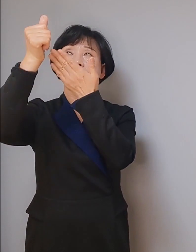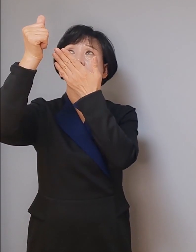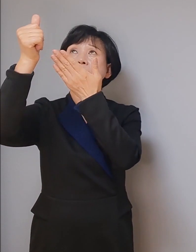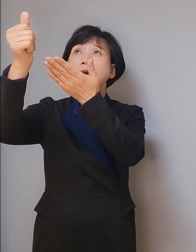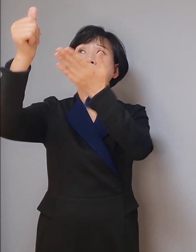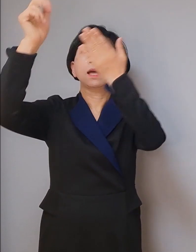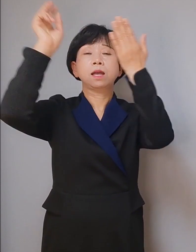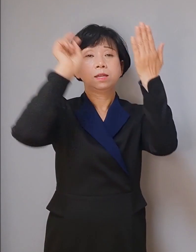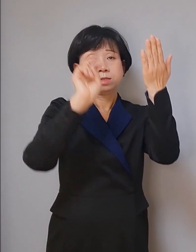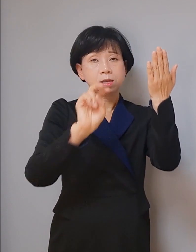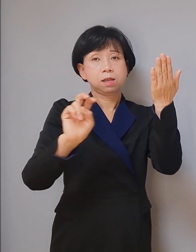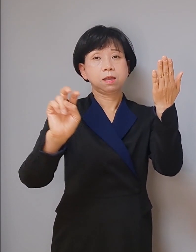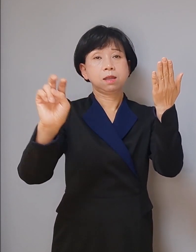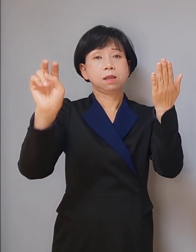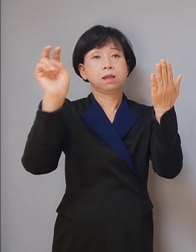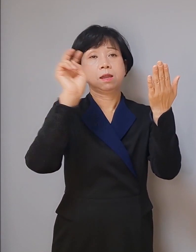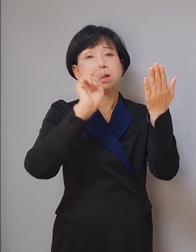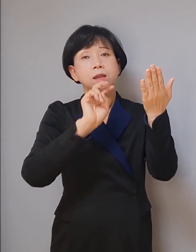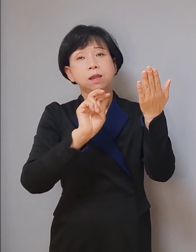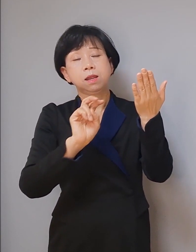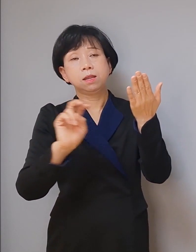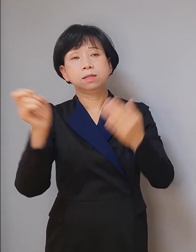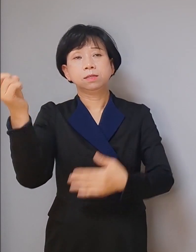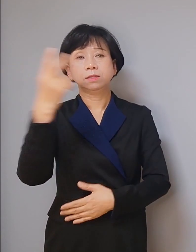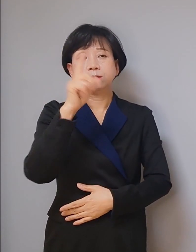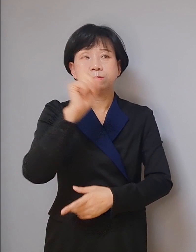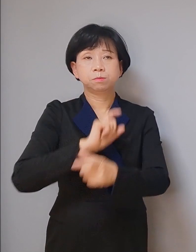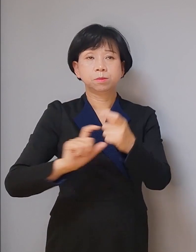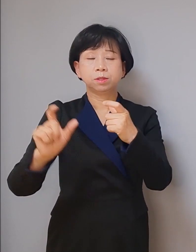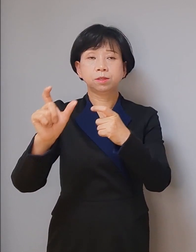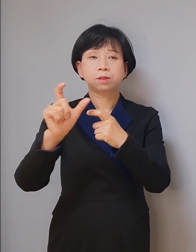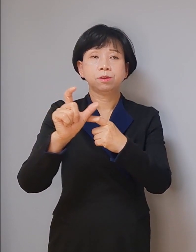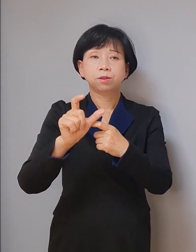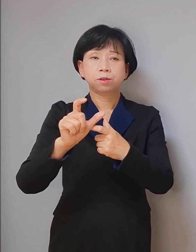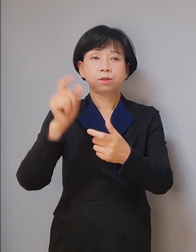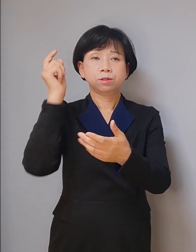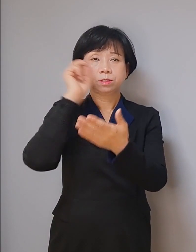여호와께 찬양 한 번 더 찬양할까요? 평강의 왕이요